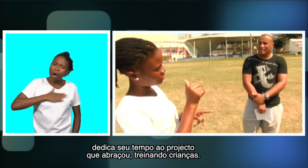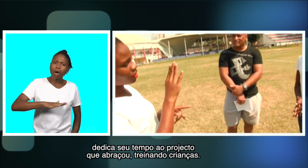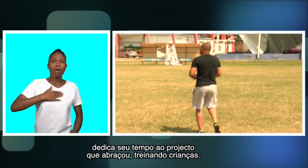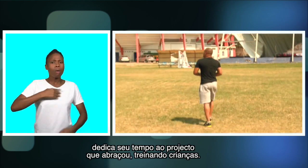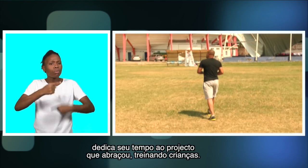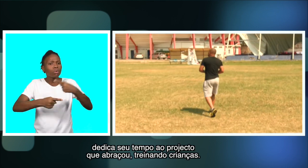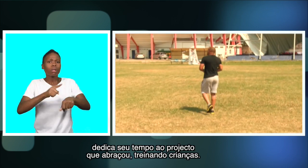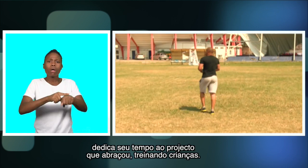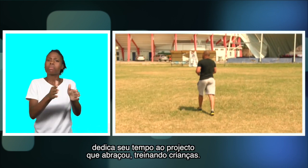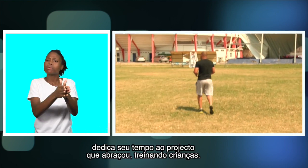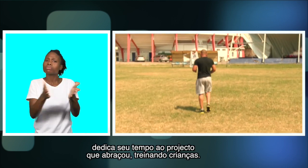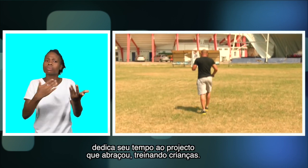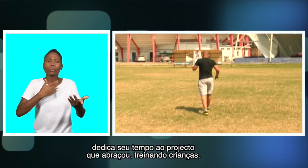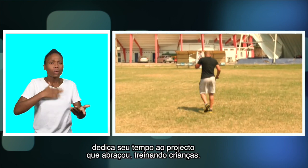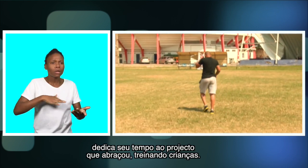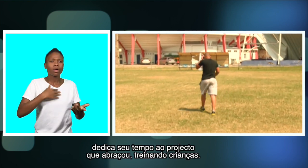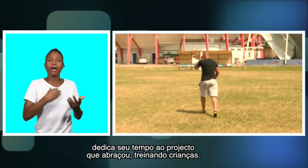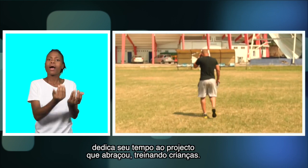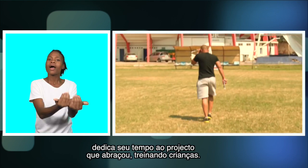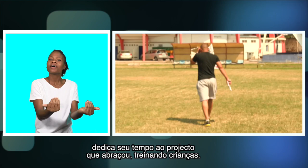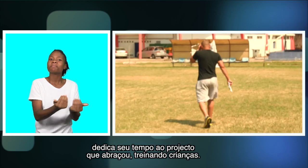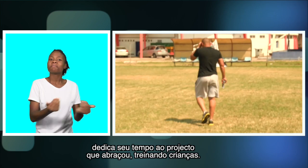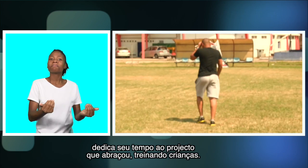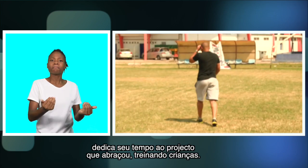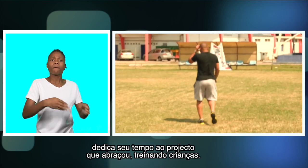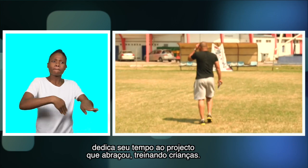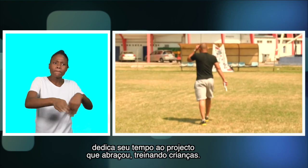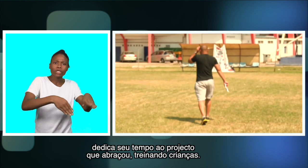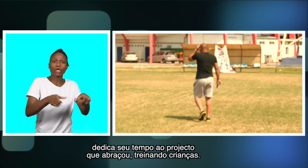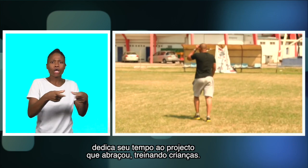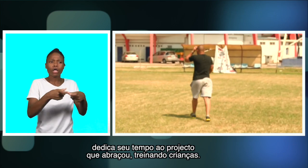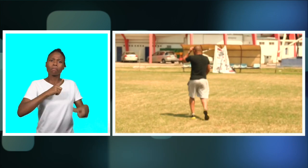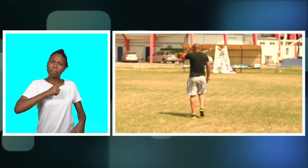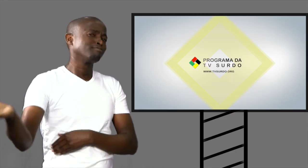projeto que abraçou treinando crianças.